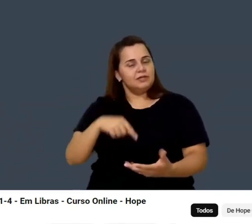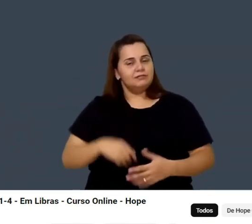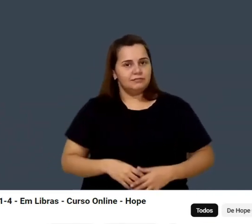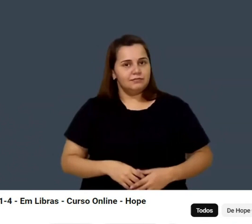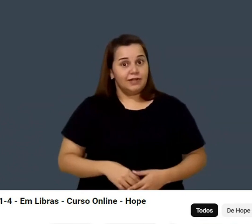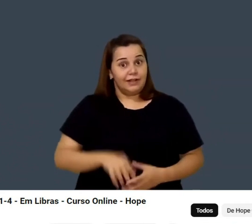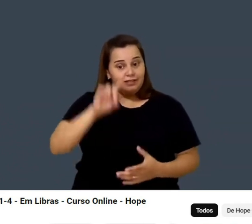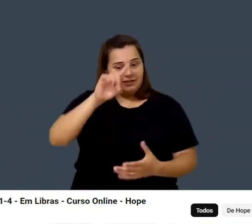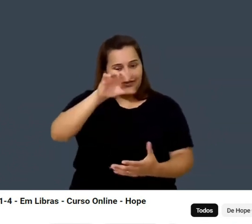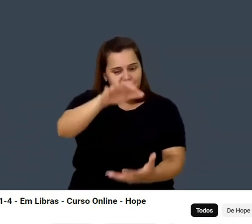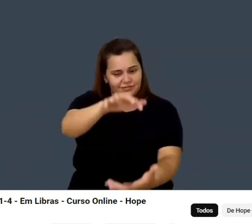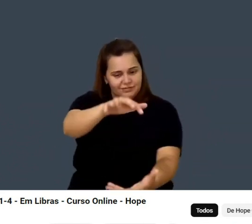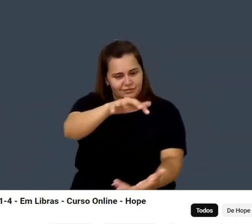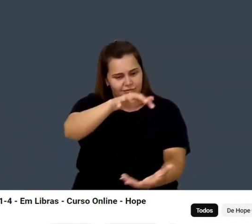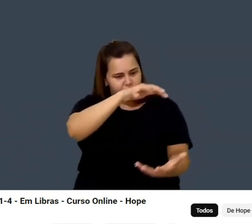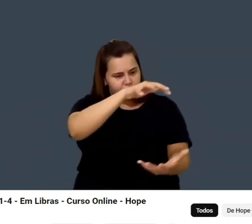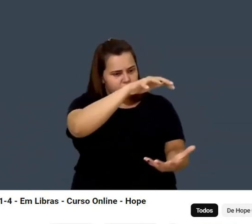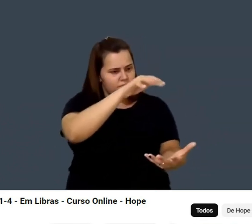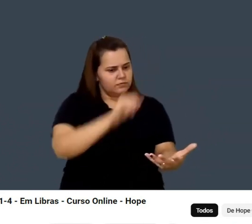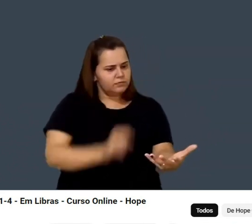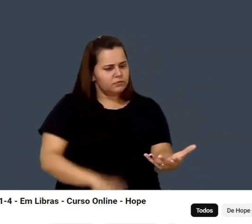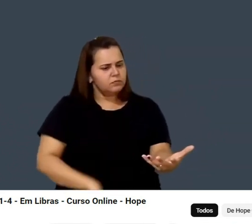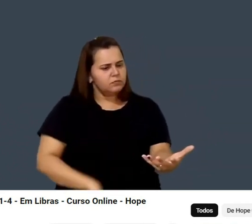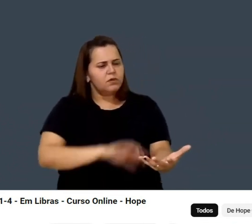E o nosso planeta aqui é a Terra.